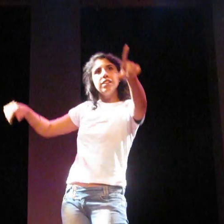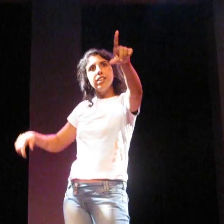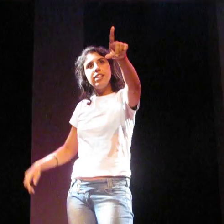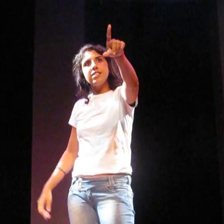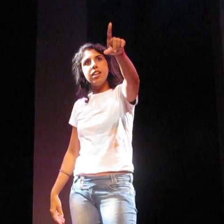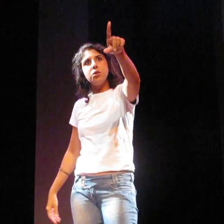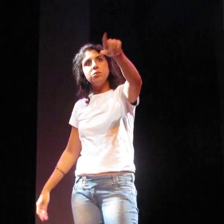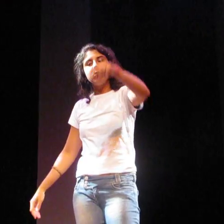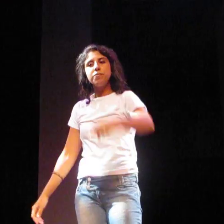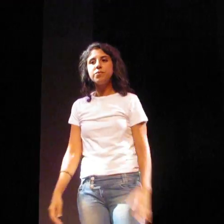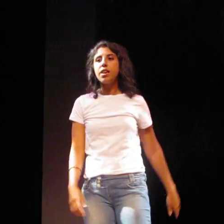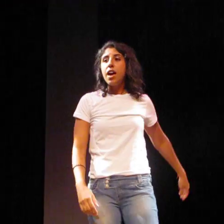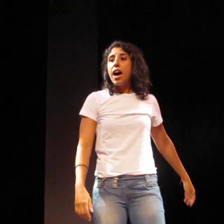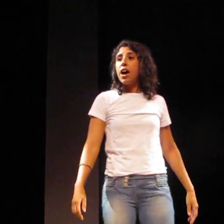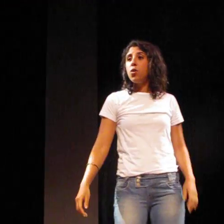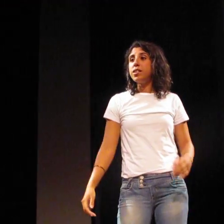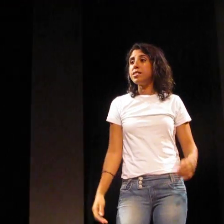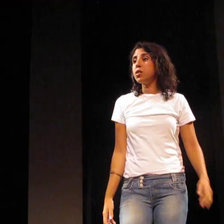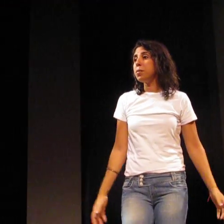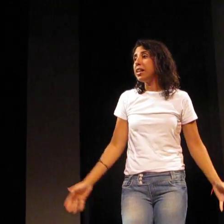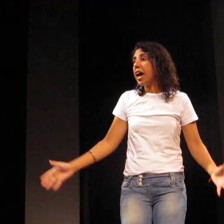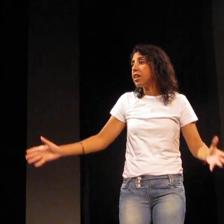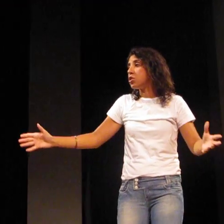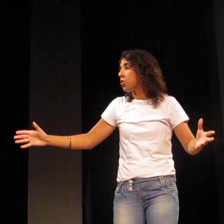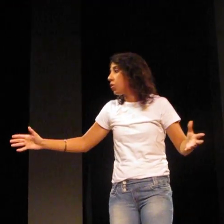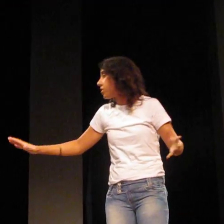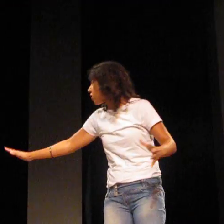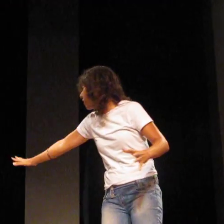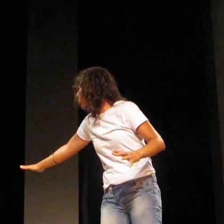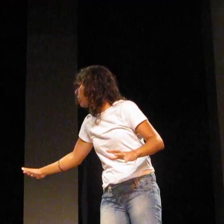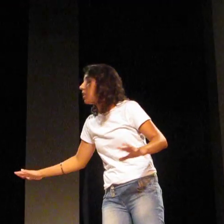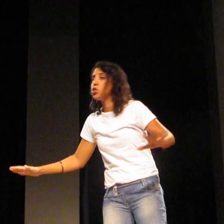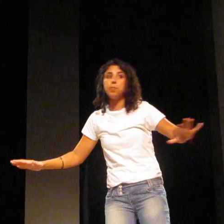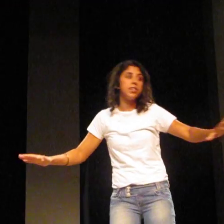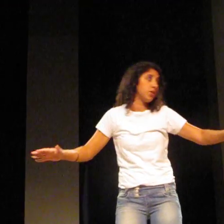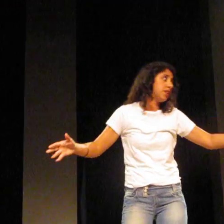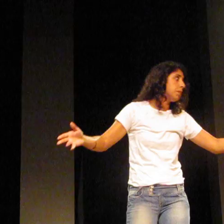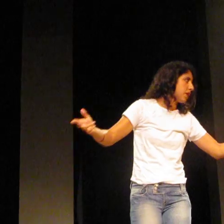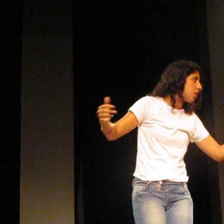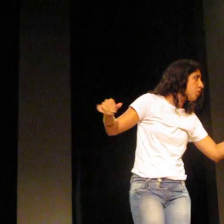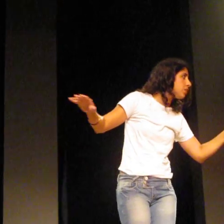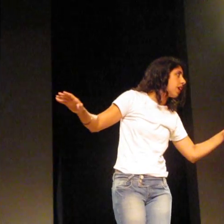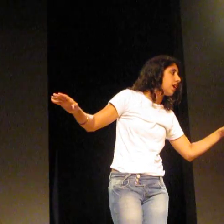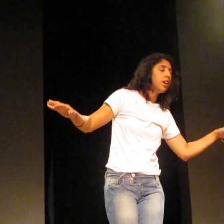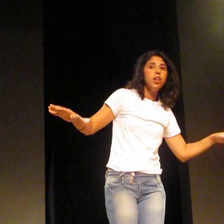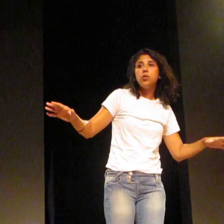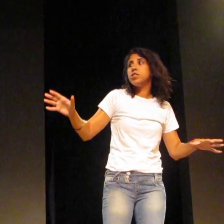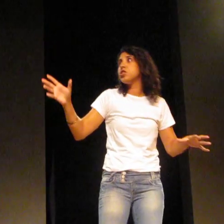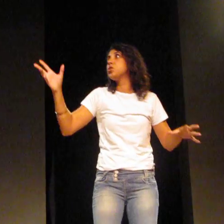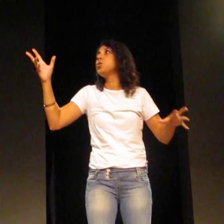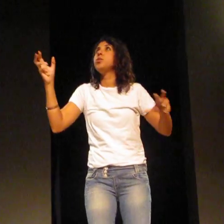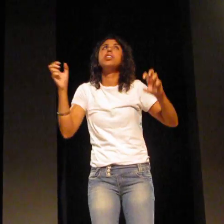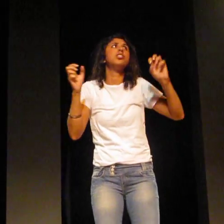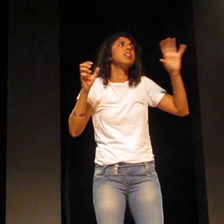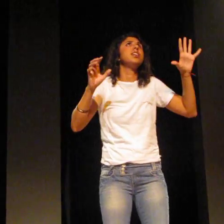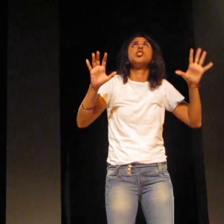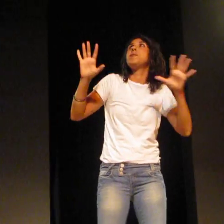E saiu. Aconteceram milhares de coisas que não tem espaço aqui para contar. Coisas duras, tristes,